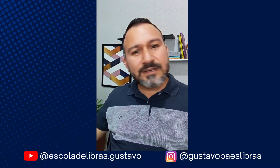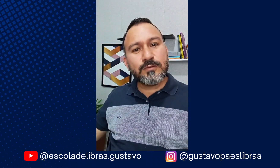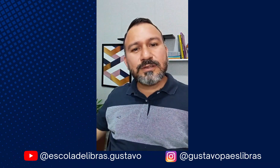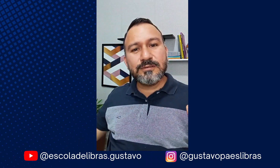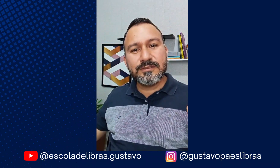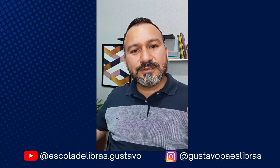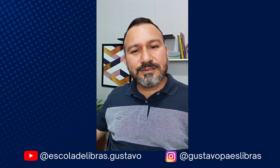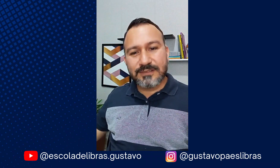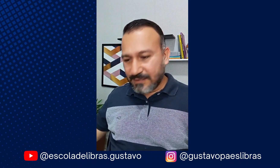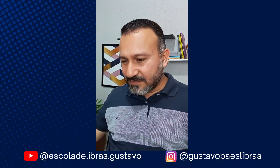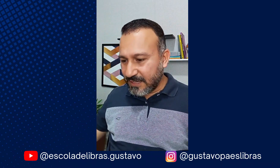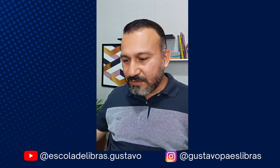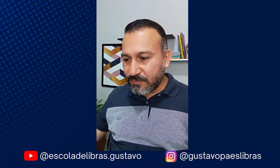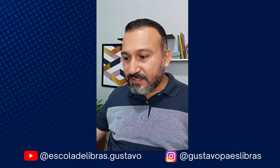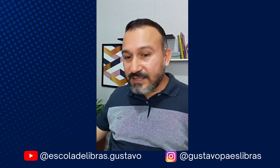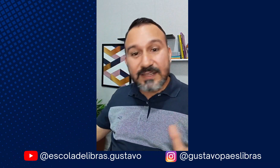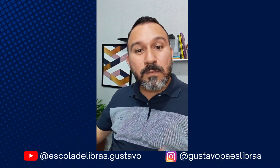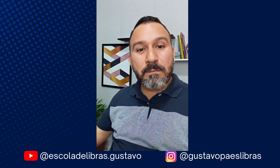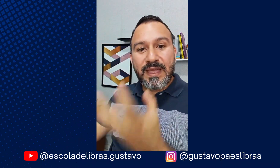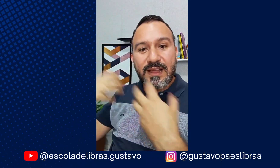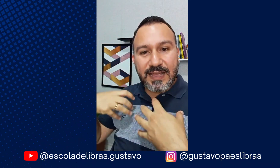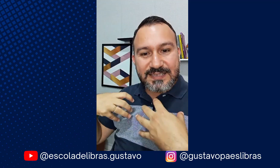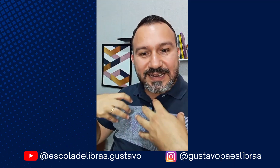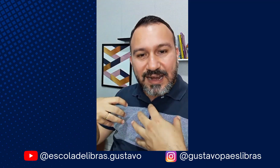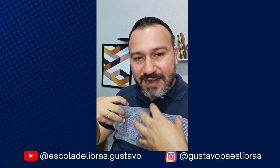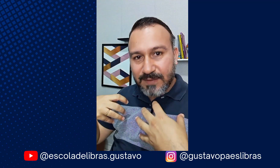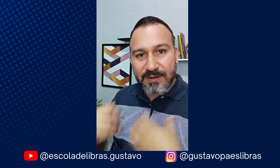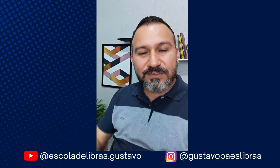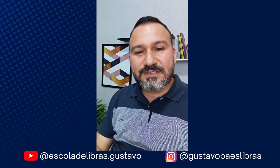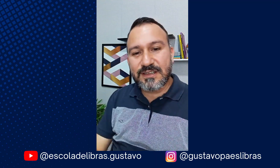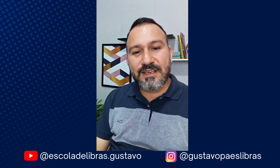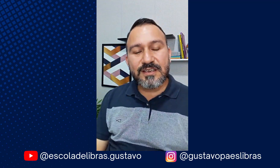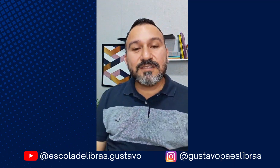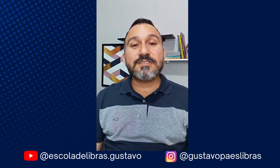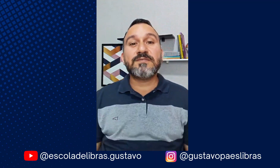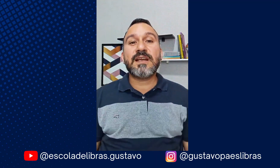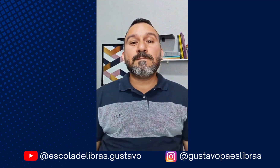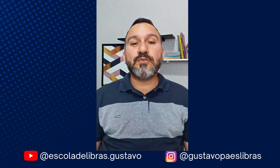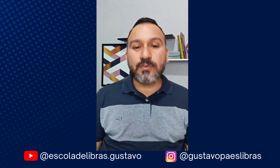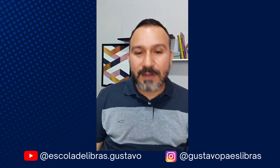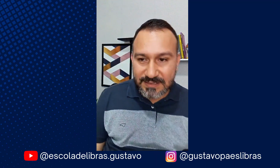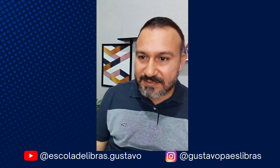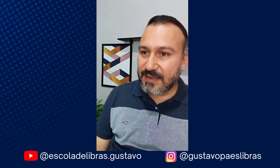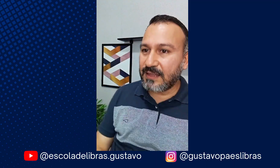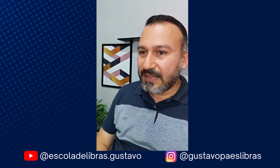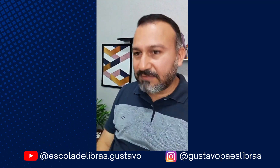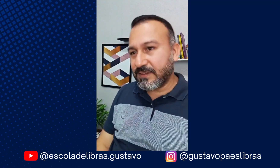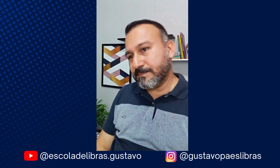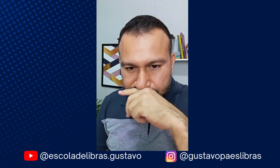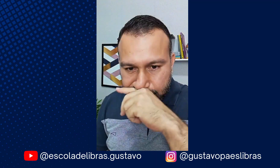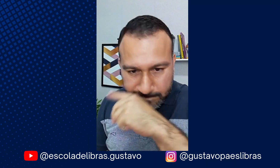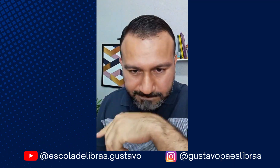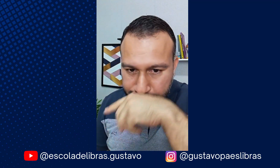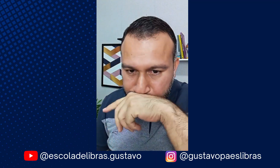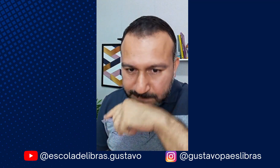tá tranquilo, certo? Você não pega essa carga para você, você fica muito mais